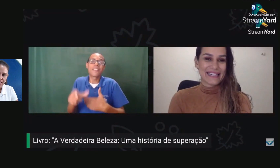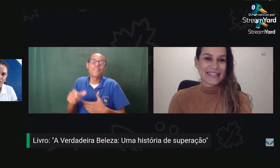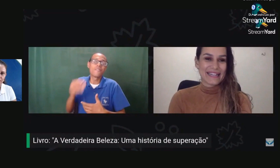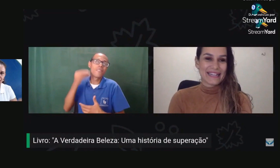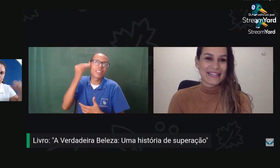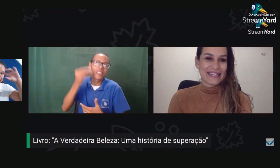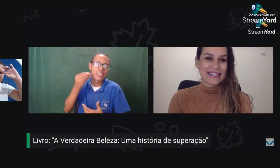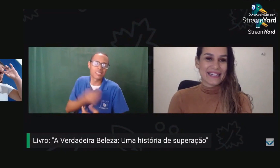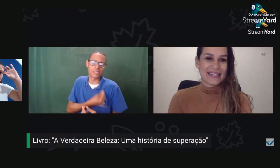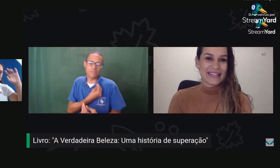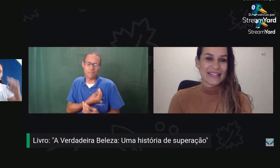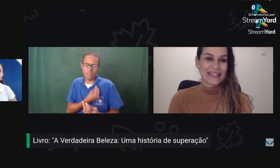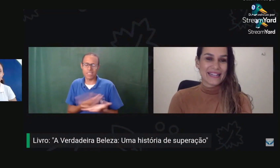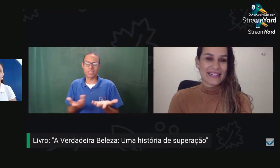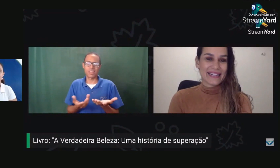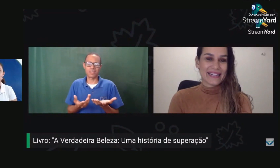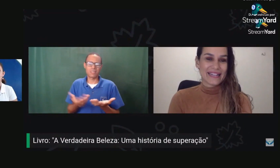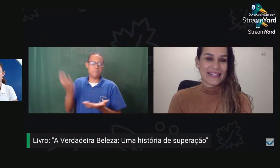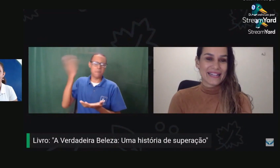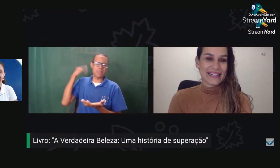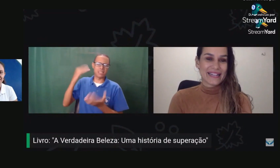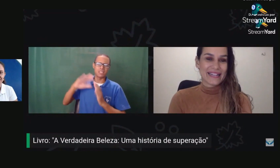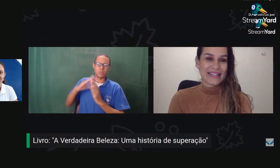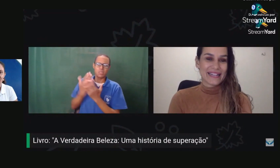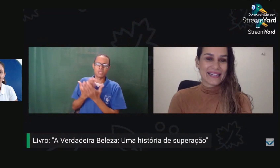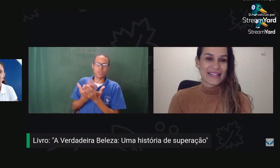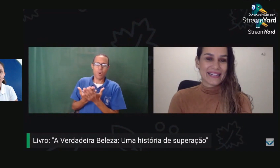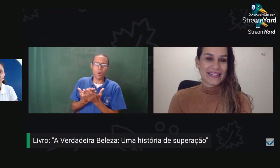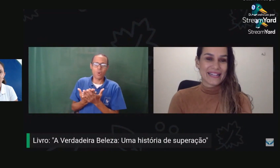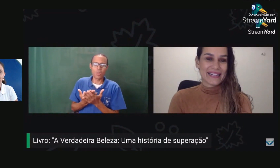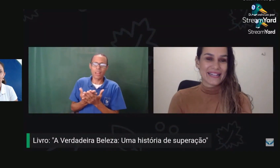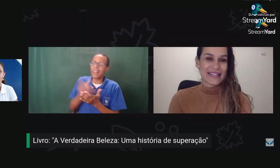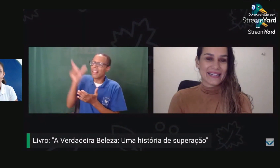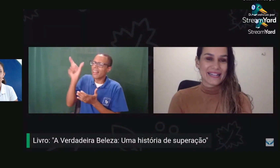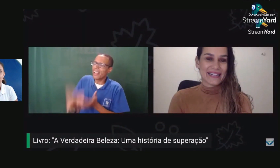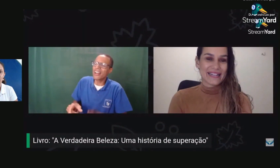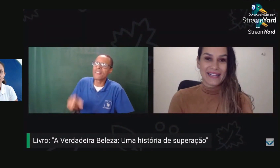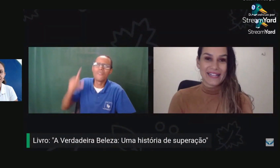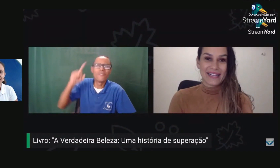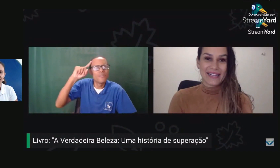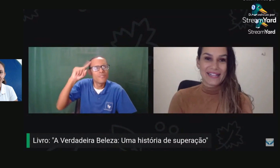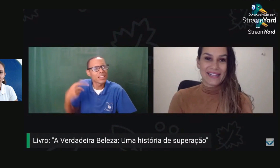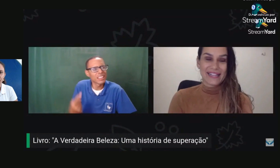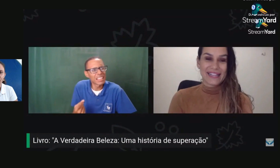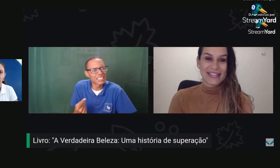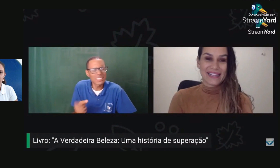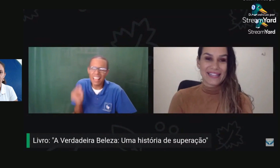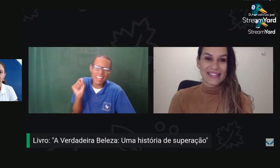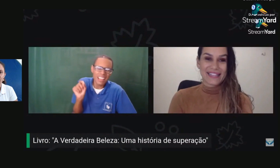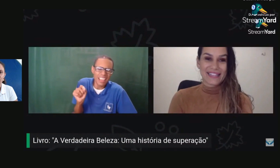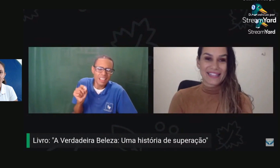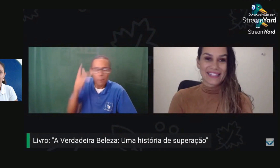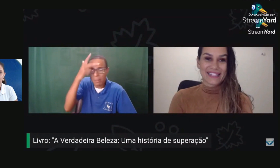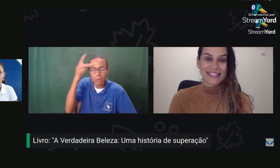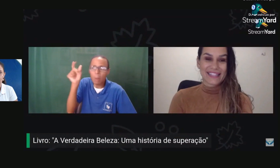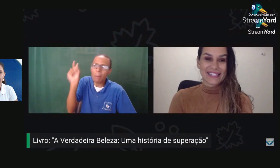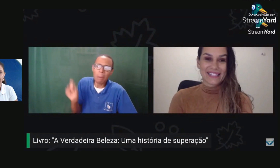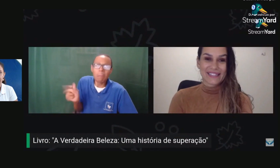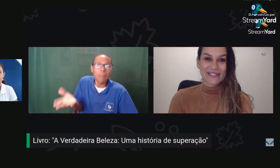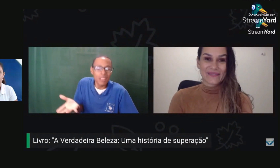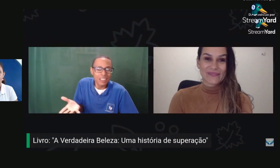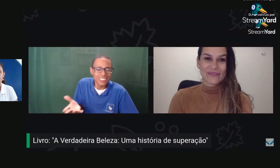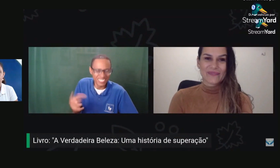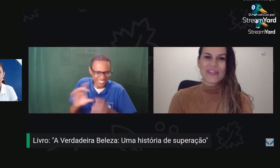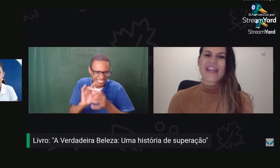então gostaria que você explicasse para nós sobre suas experiências, sua trajetória, sua vida acadêmica, como foi na